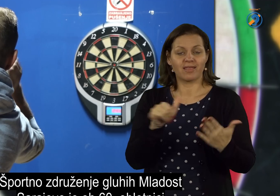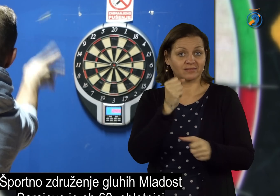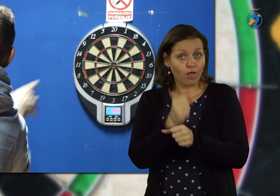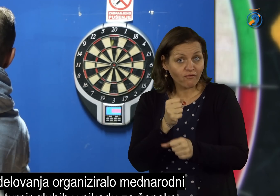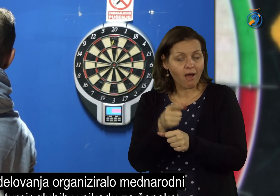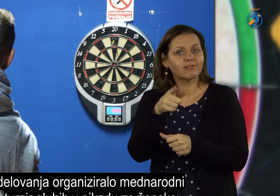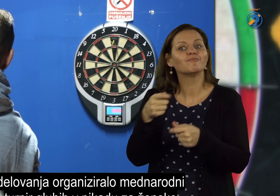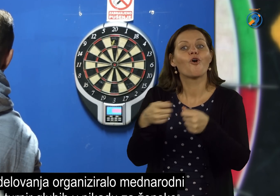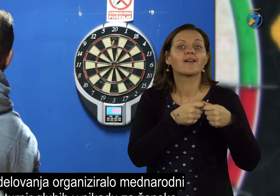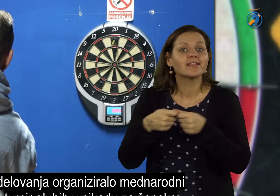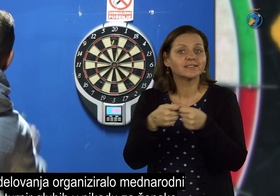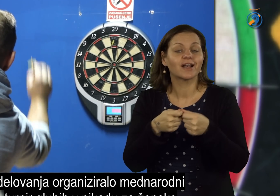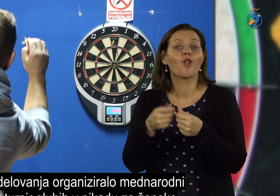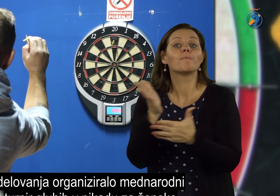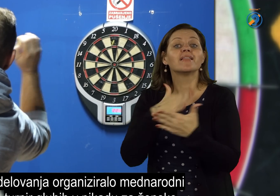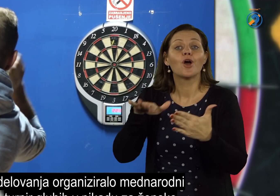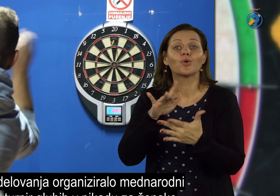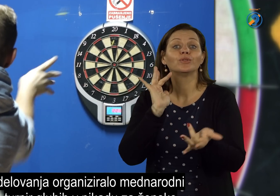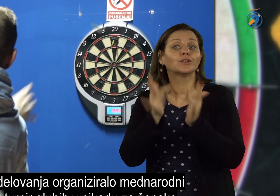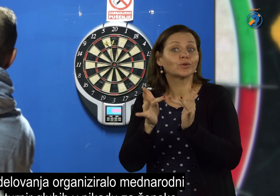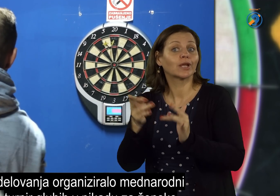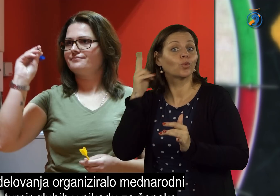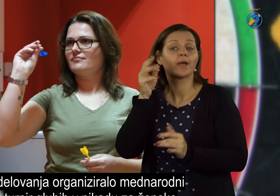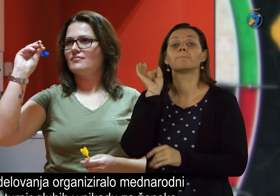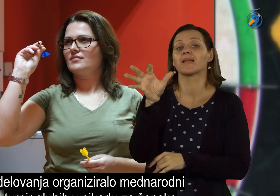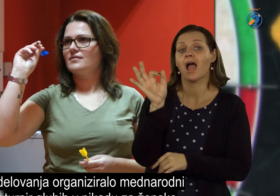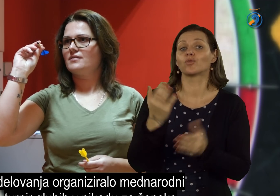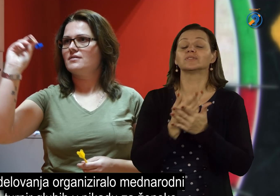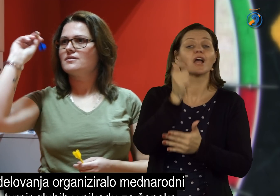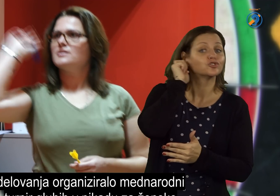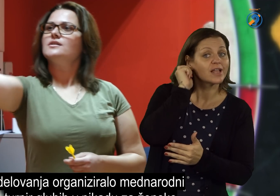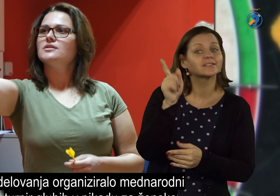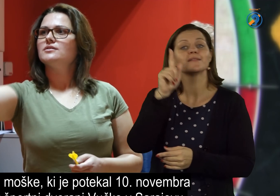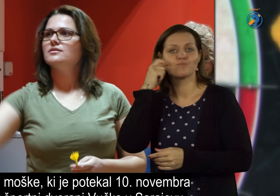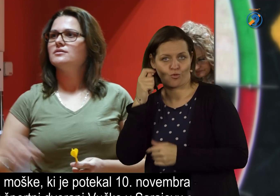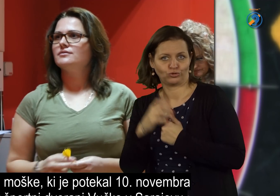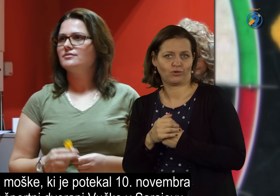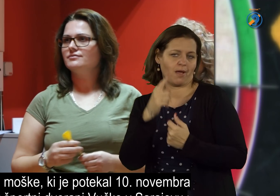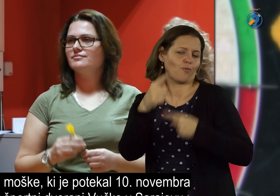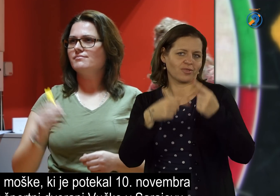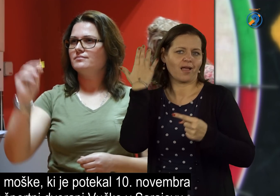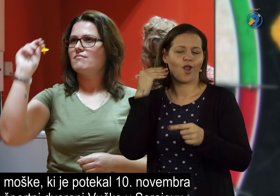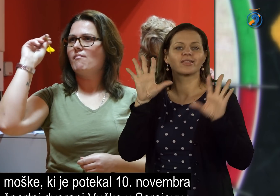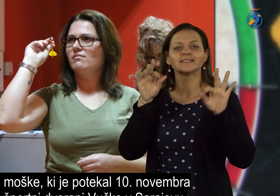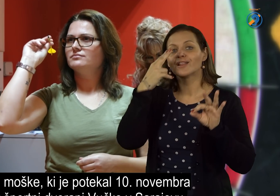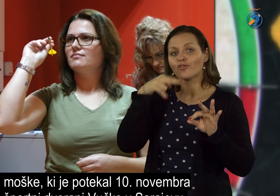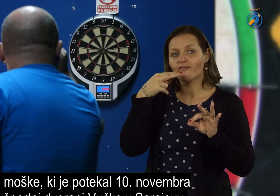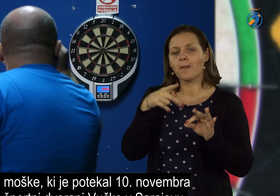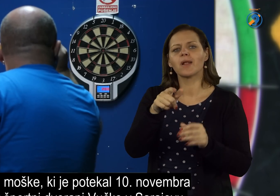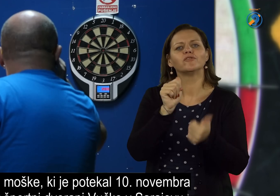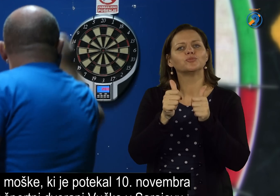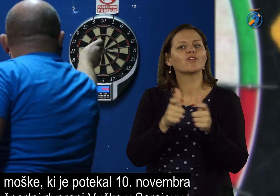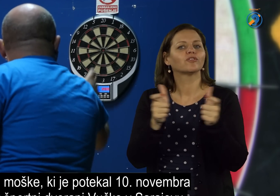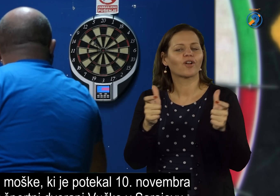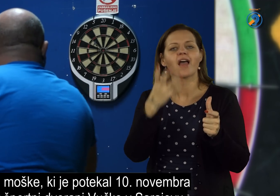60. obletnici delovanja organiziralo mednarodni turnir gluhih v pikadu za ženske in moške, ki je